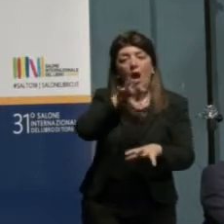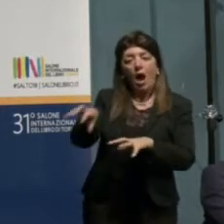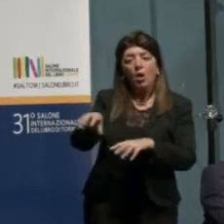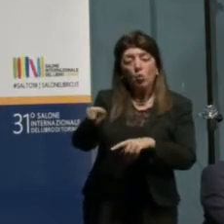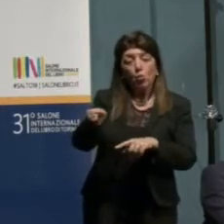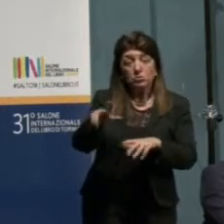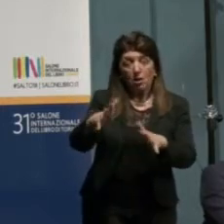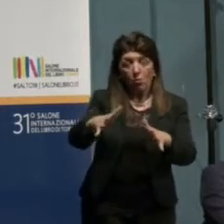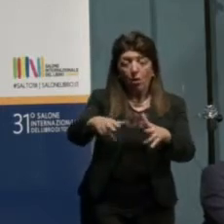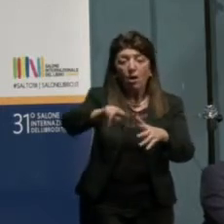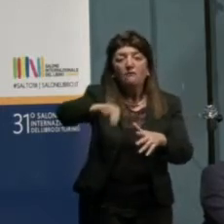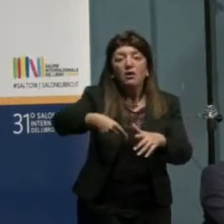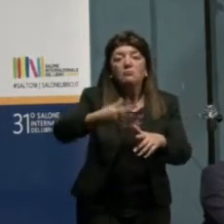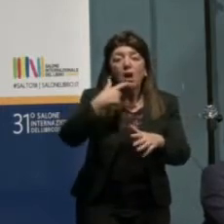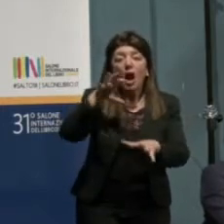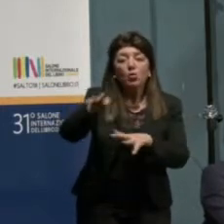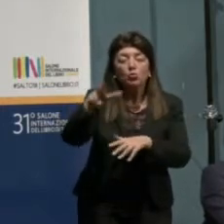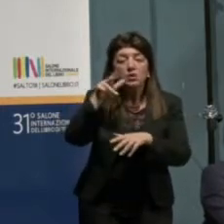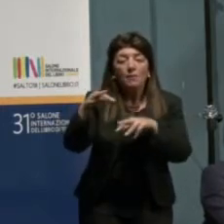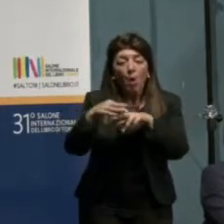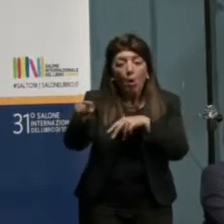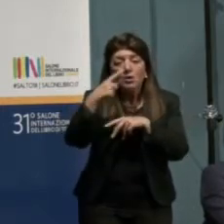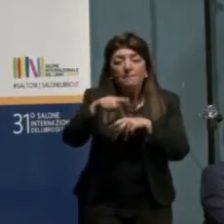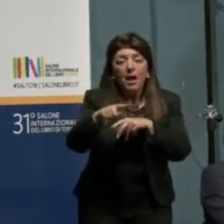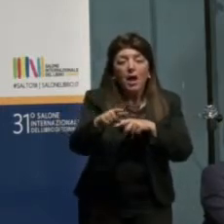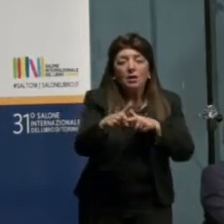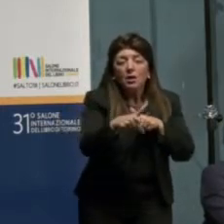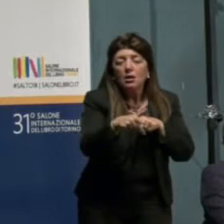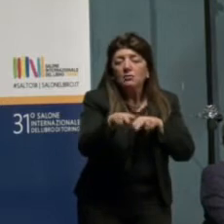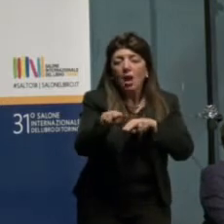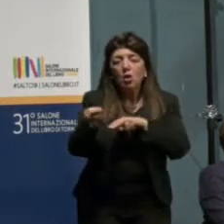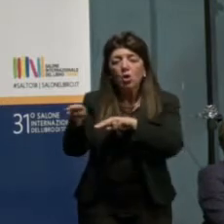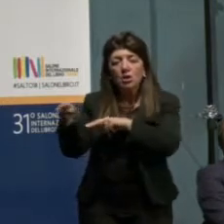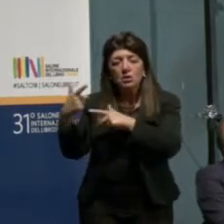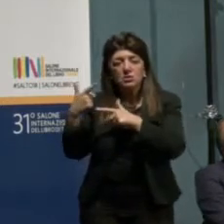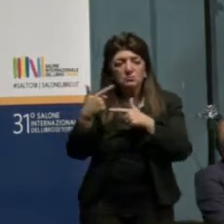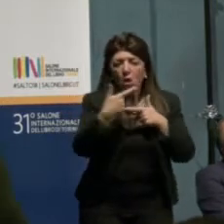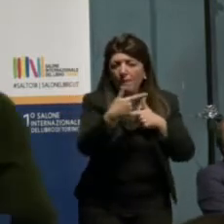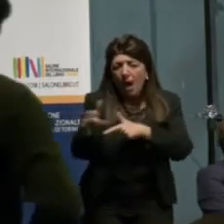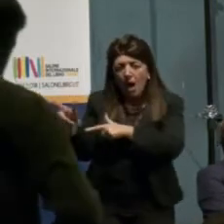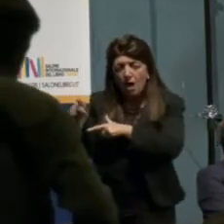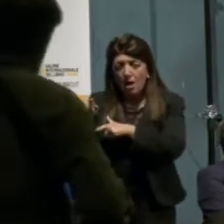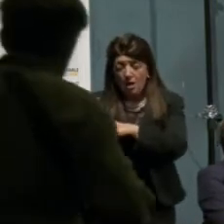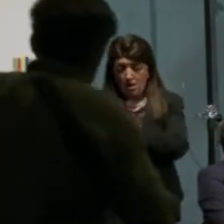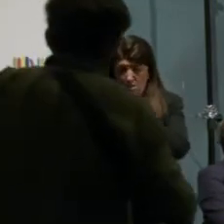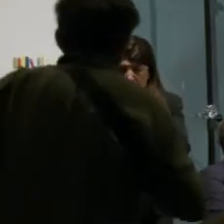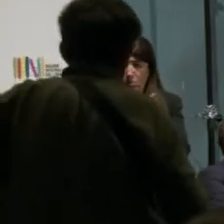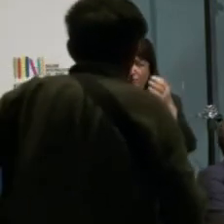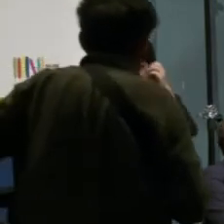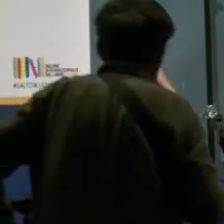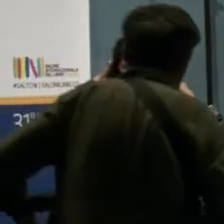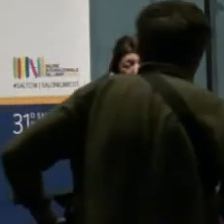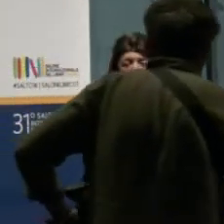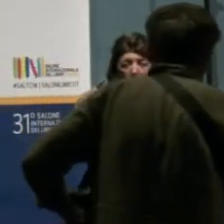formalizzata un'accusa di terrorismo ecco che immaginate cosa comporta la pena di morte per